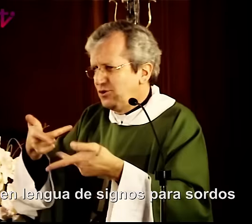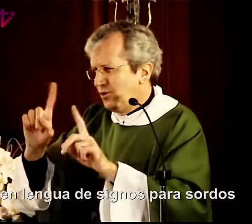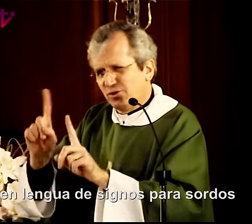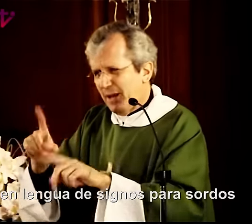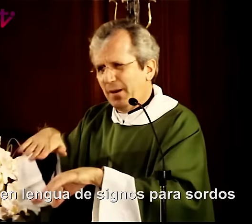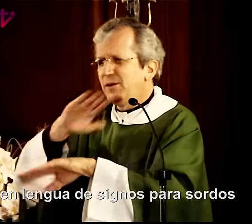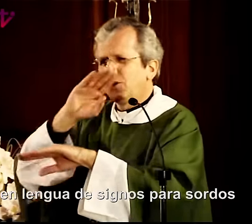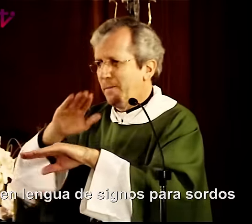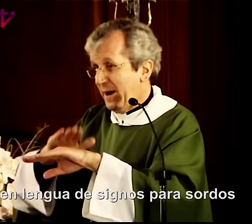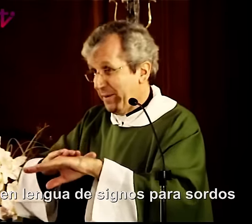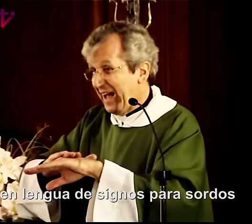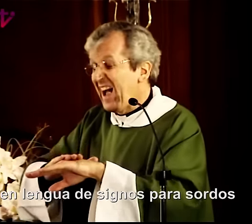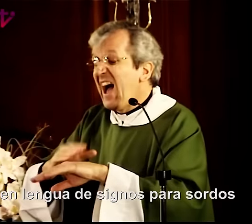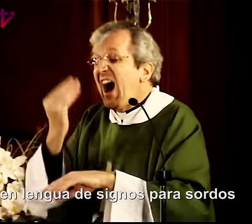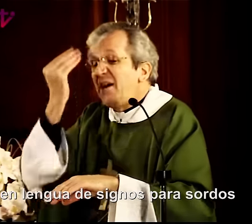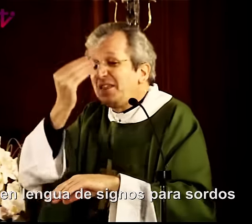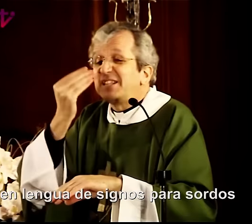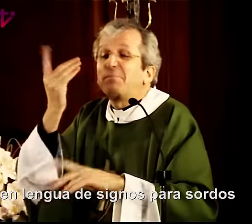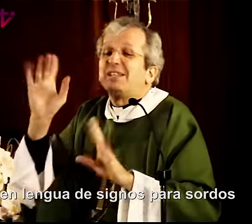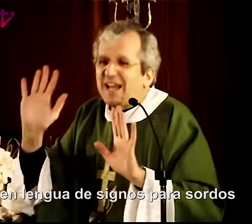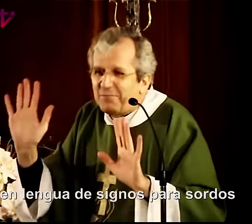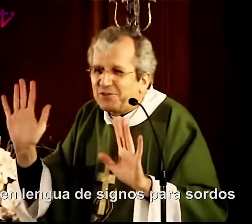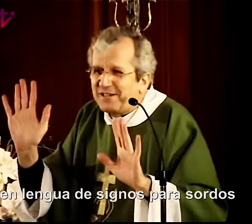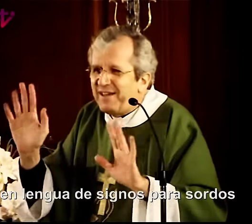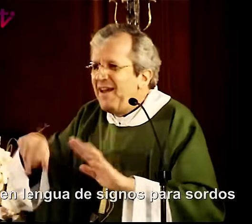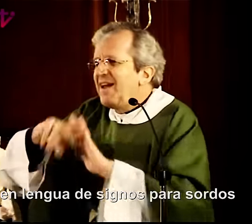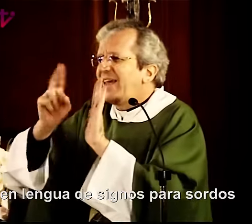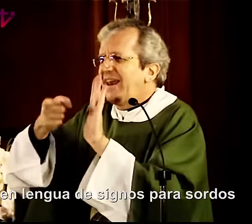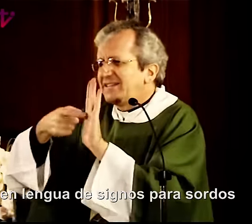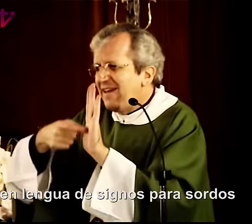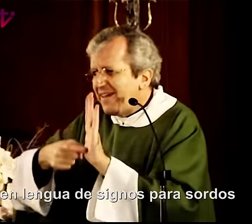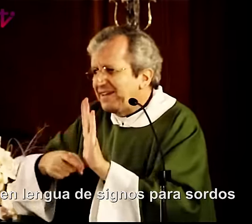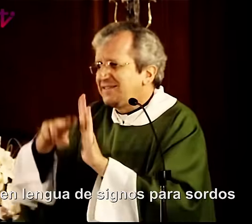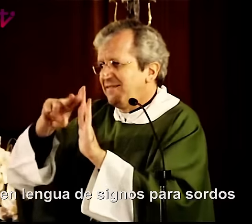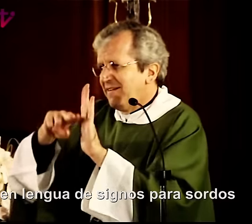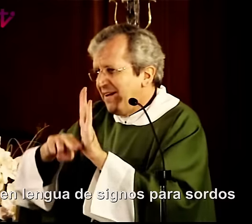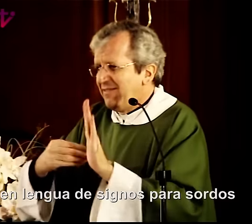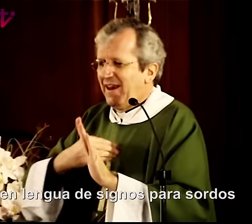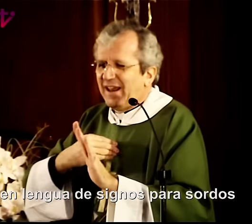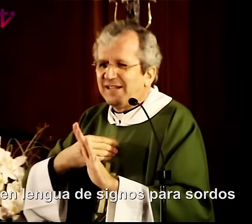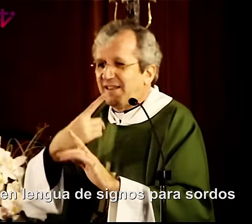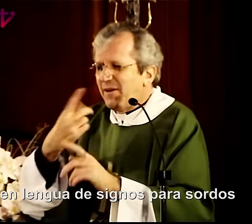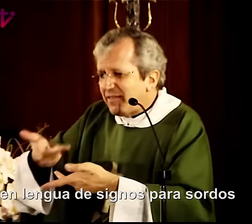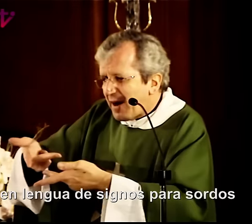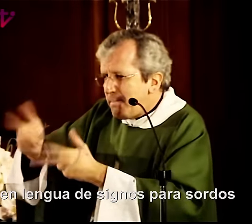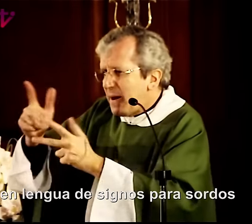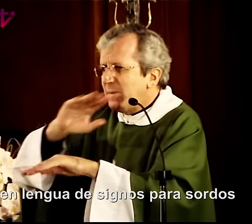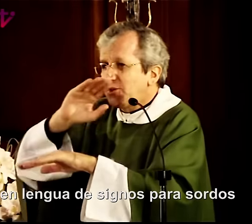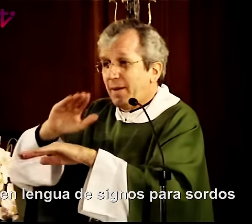nos da permiso para pecar. A veces pensamos que las leyes de la iglesia deberían dar permiso para